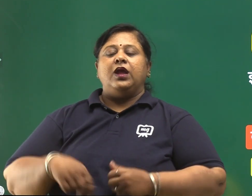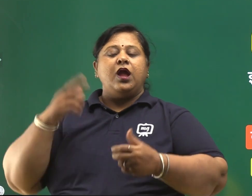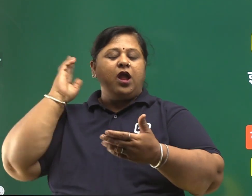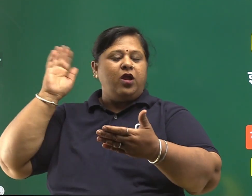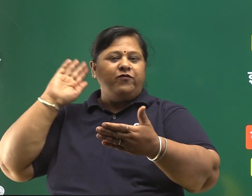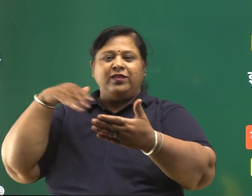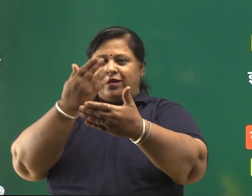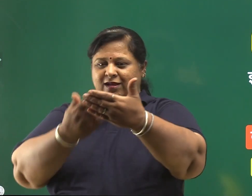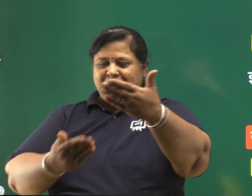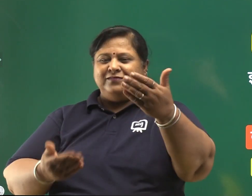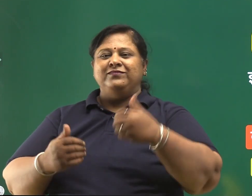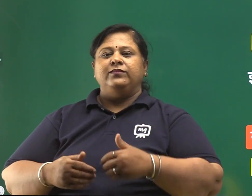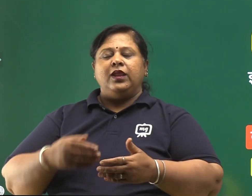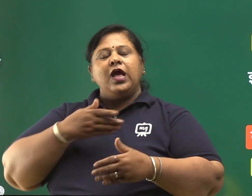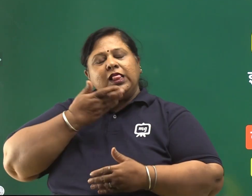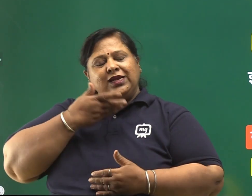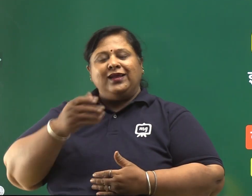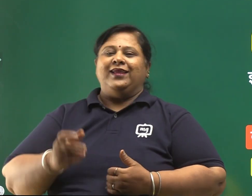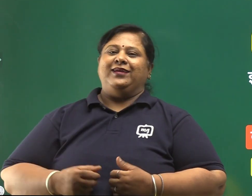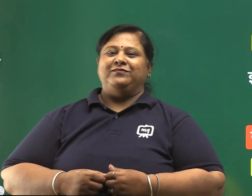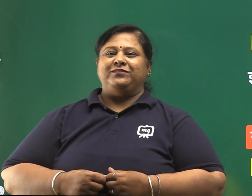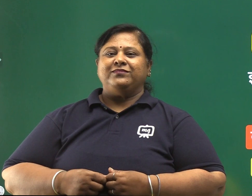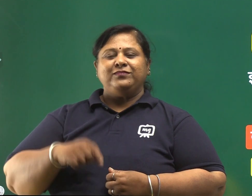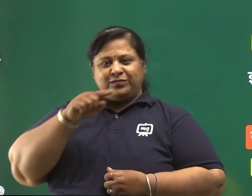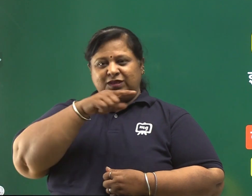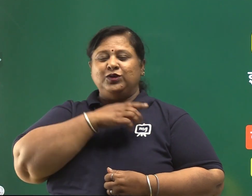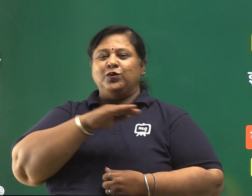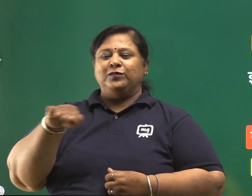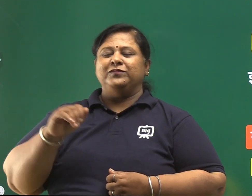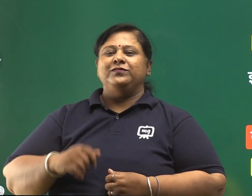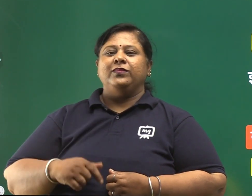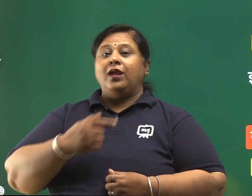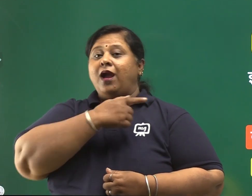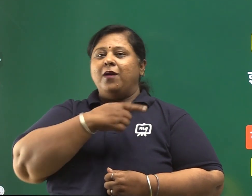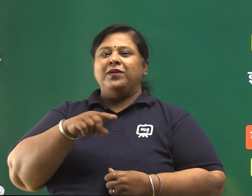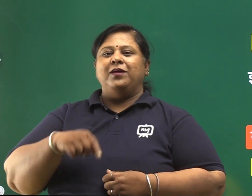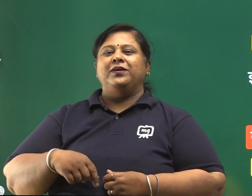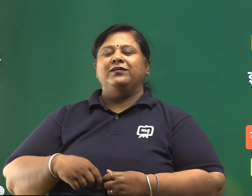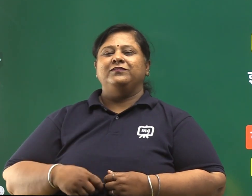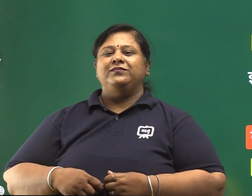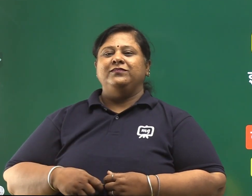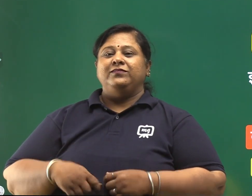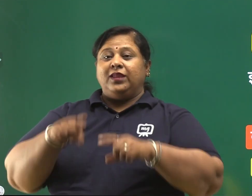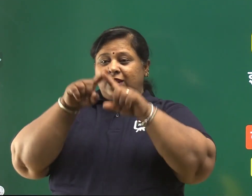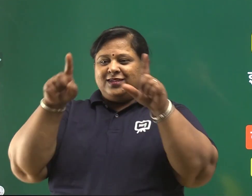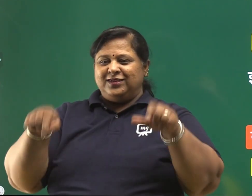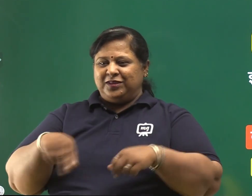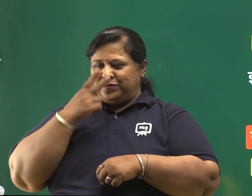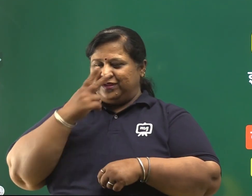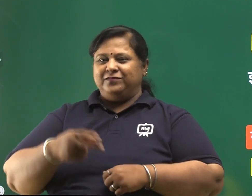कविता का अध्ययन करेंगे। बच्चों, आप यहाँ पर इस चित्र